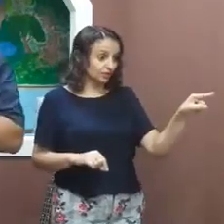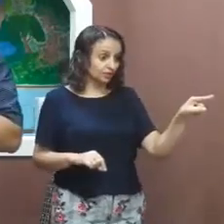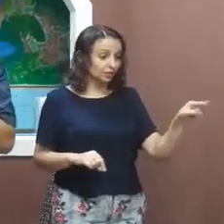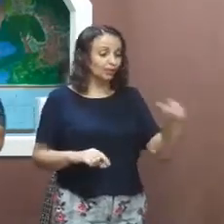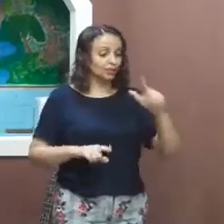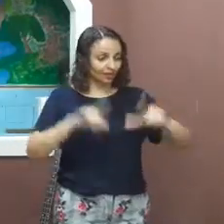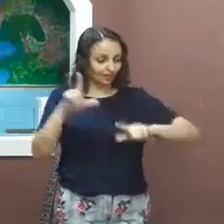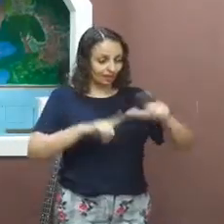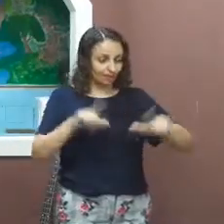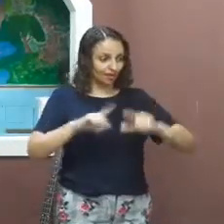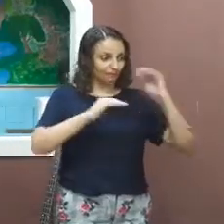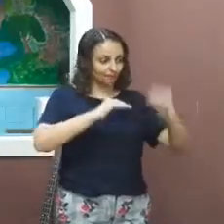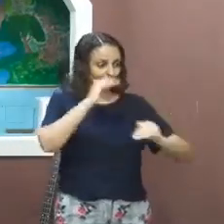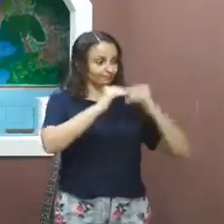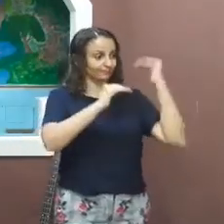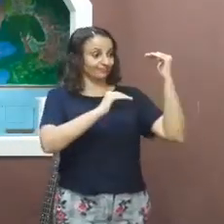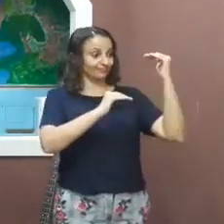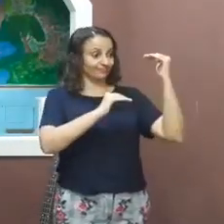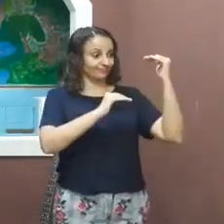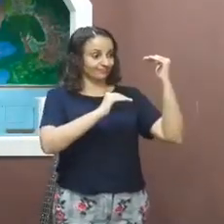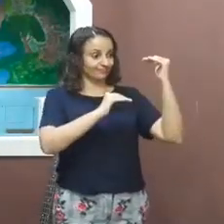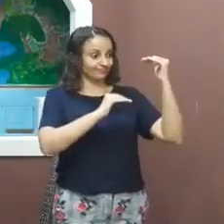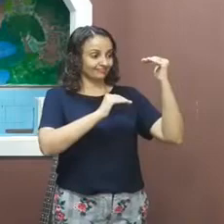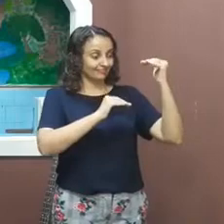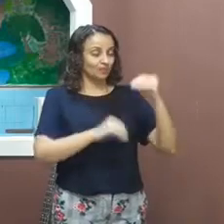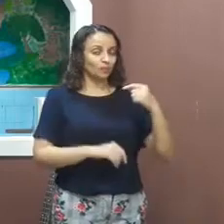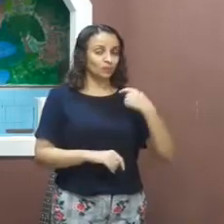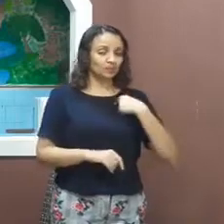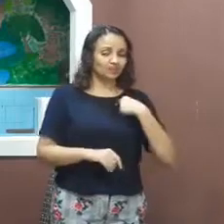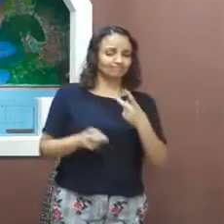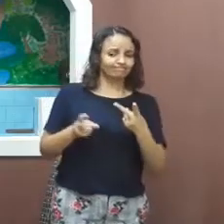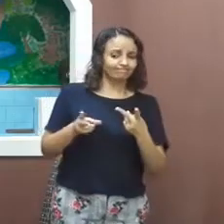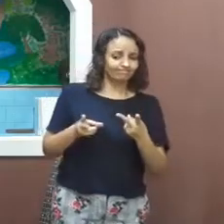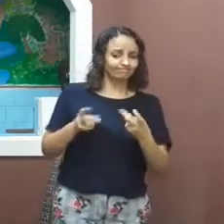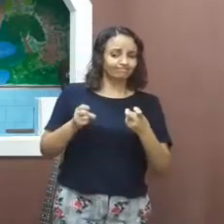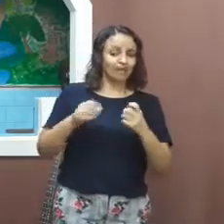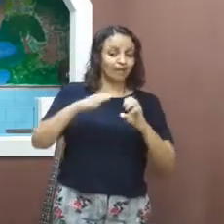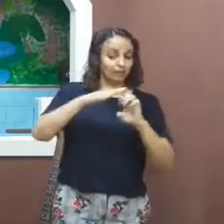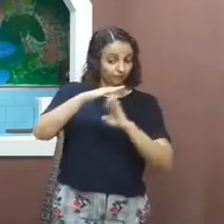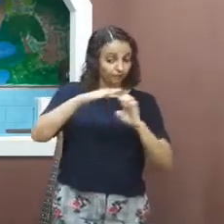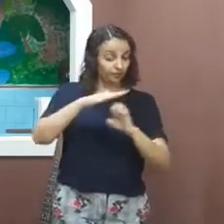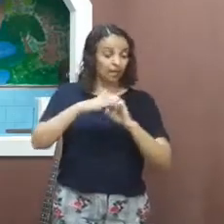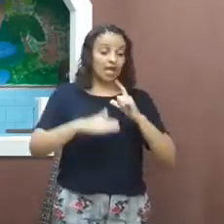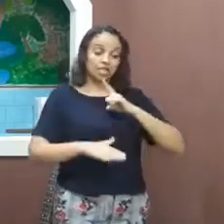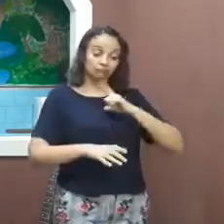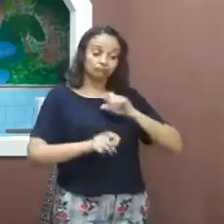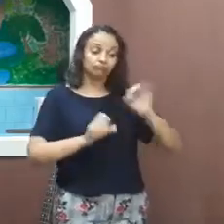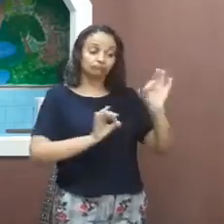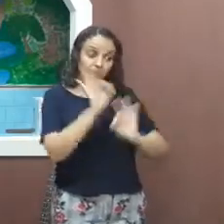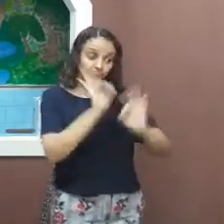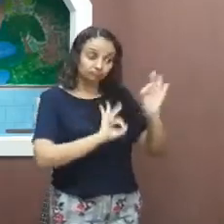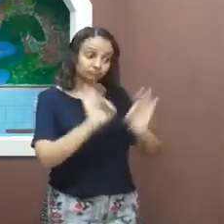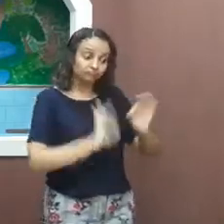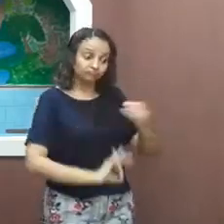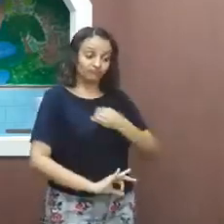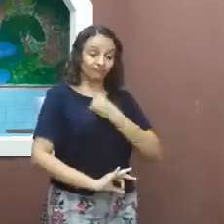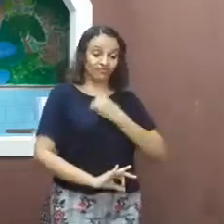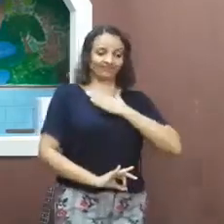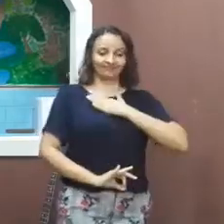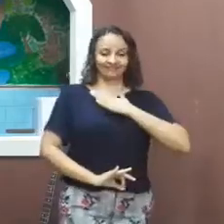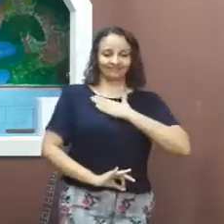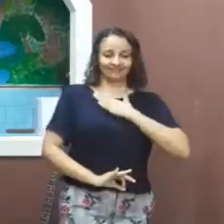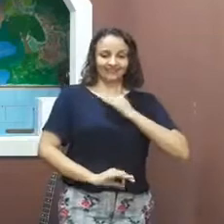no serviço. E você percebeu que aquela empresa tem um plano de carreira.